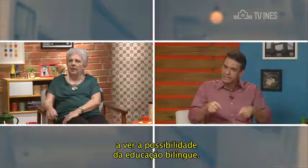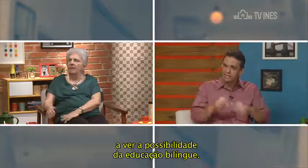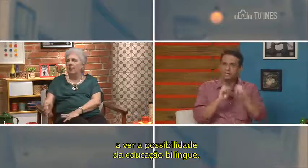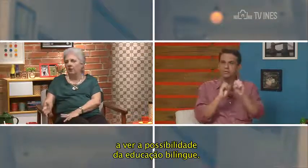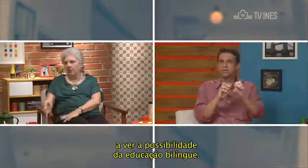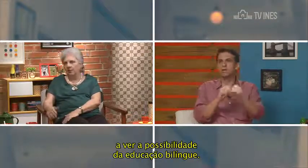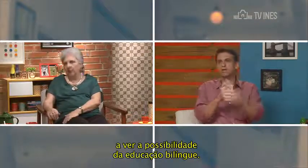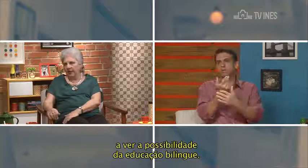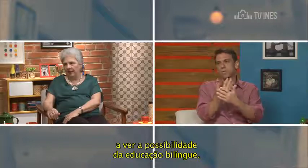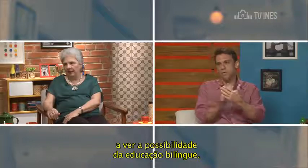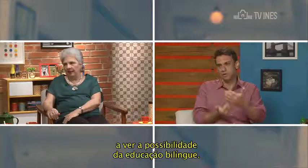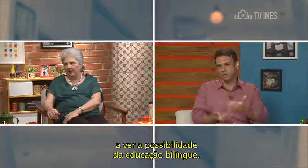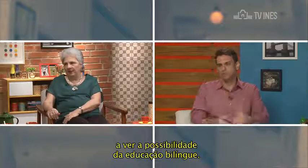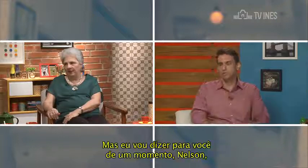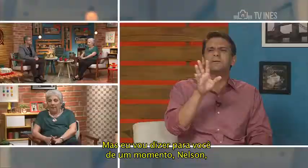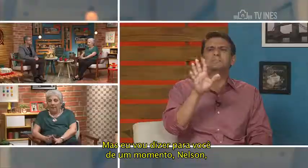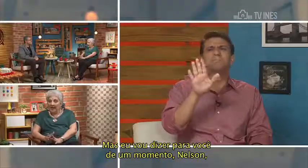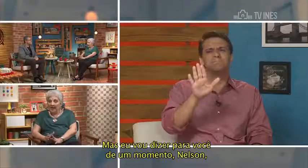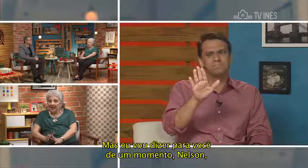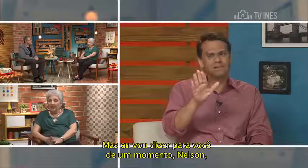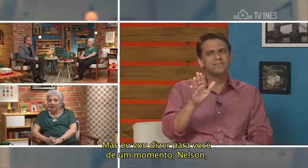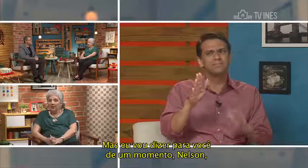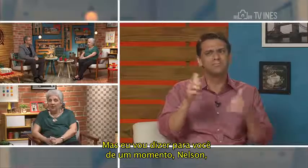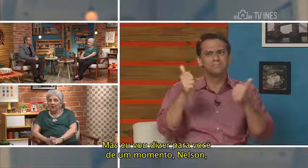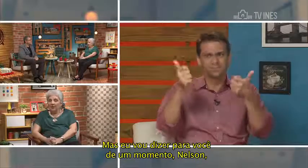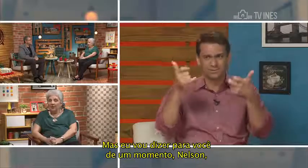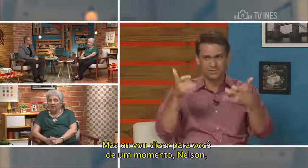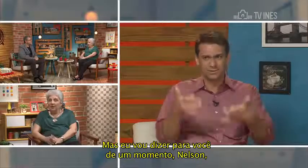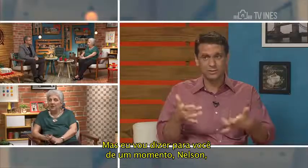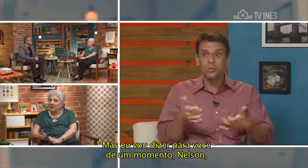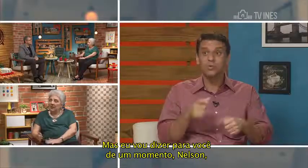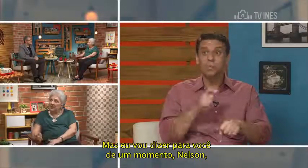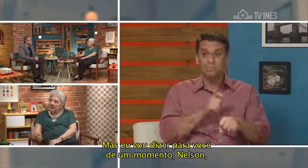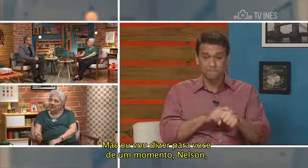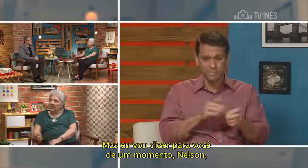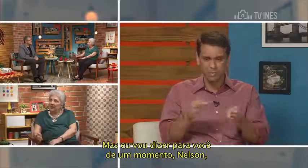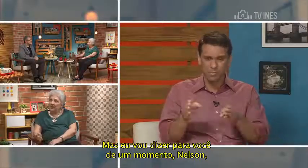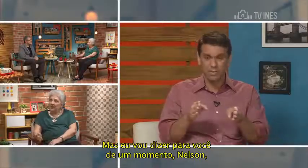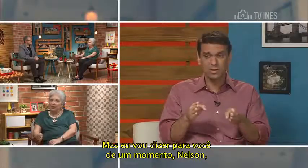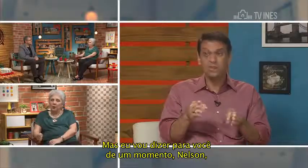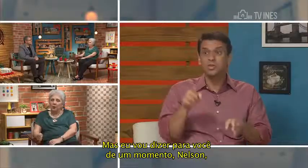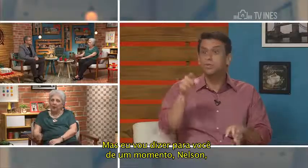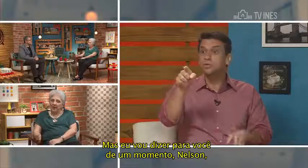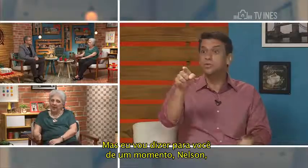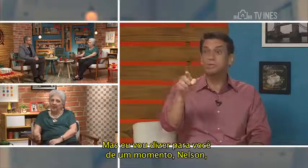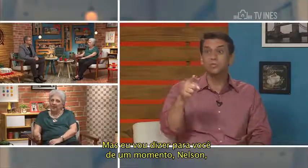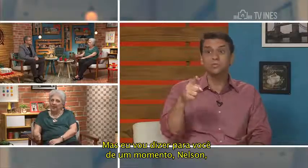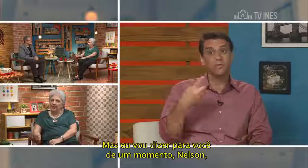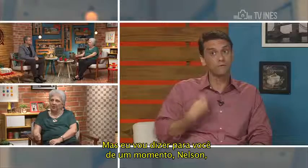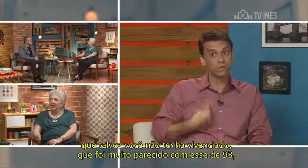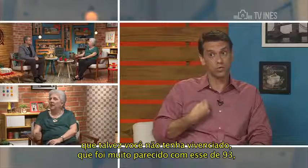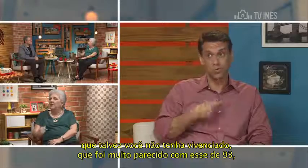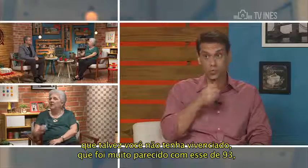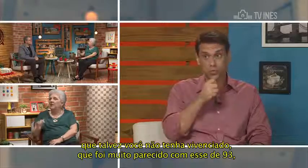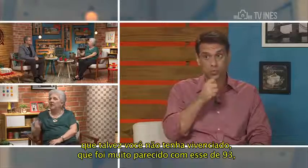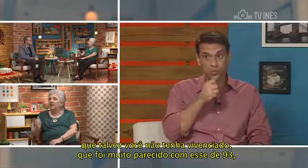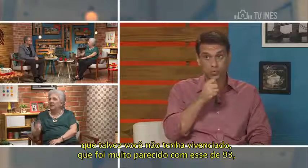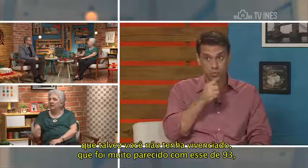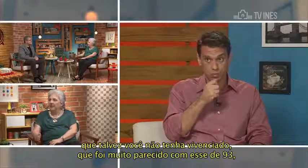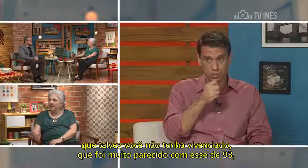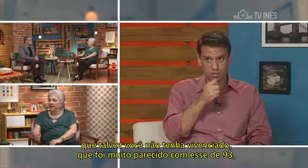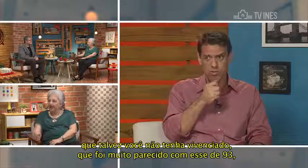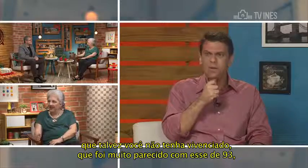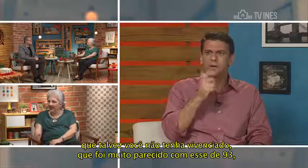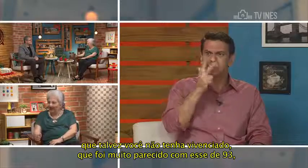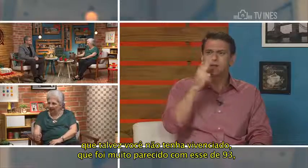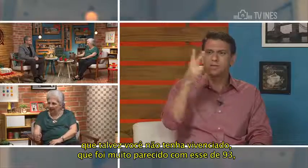Da educação Bilingue Mas eu Eu vou dizer Para você De um momento Nelson Que talvez você